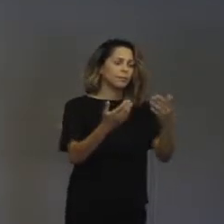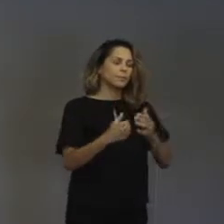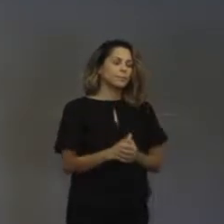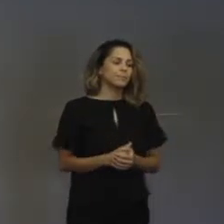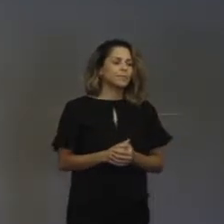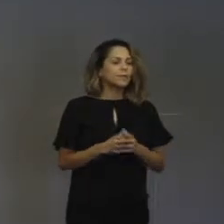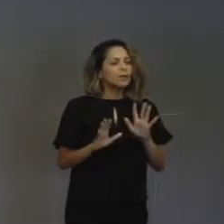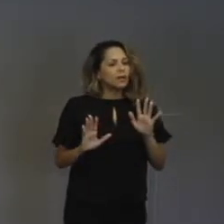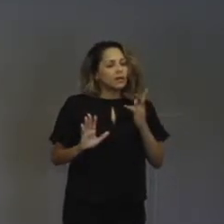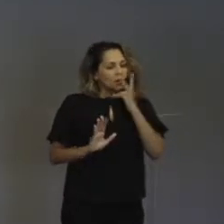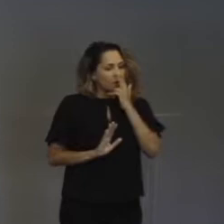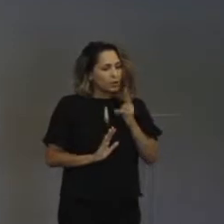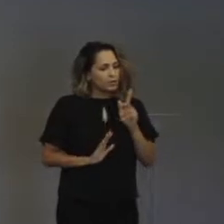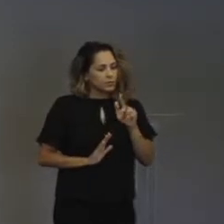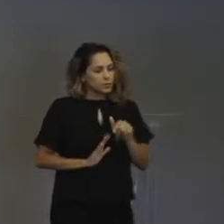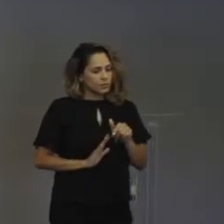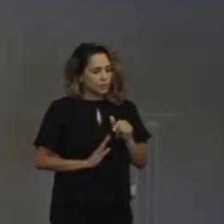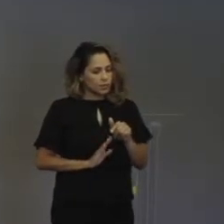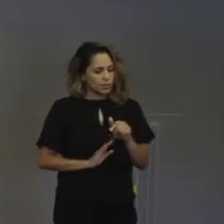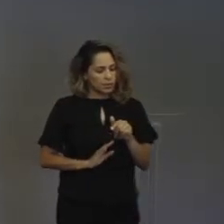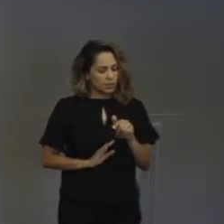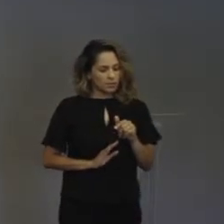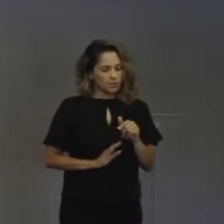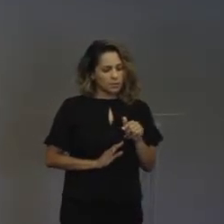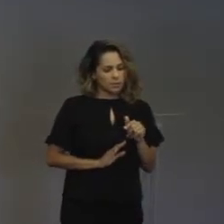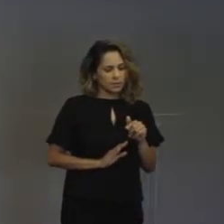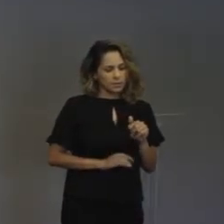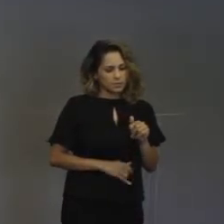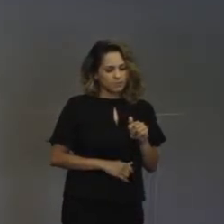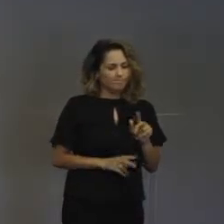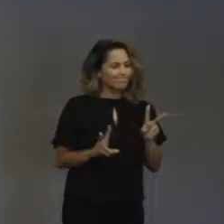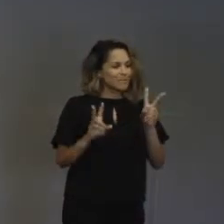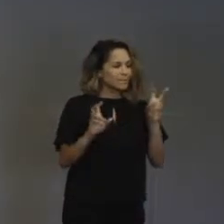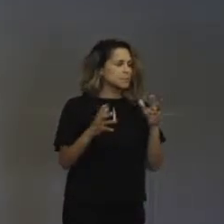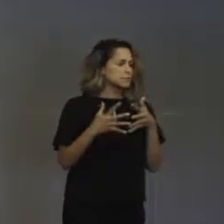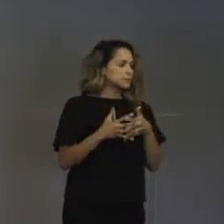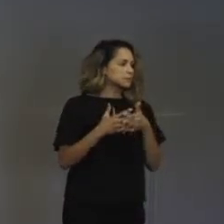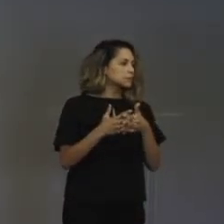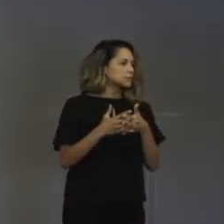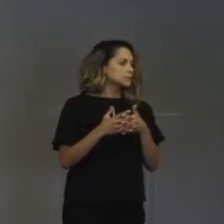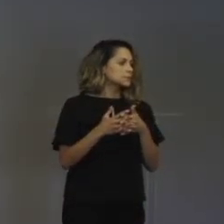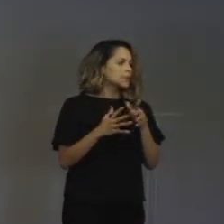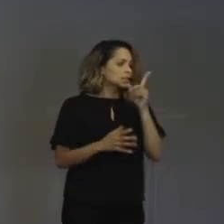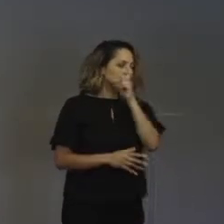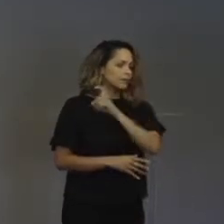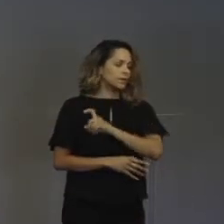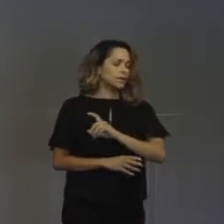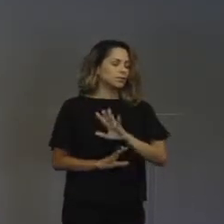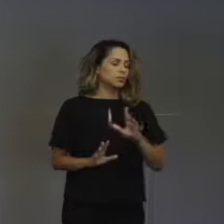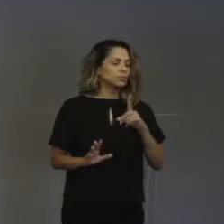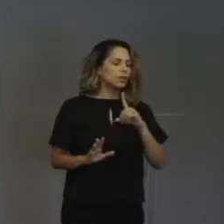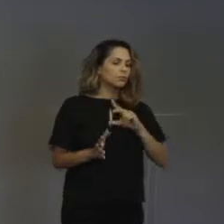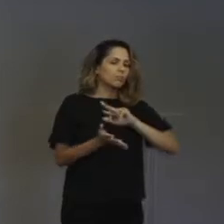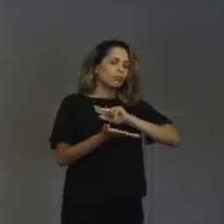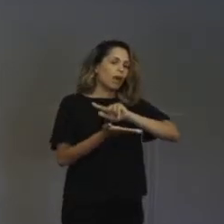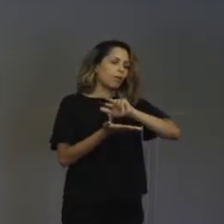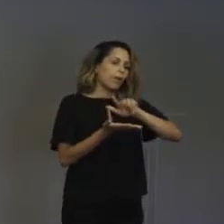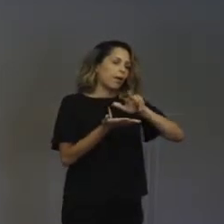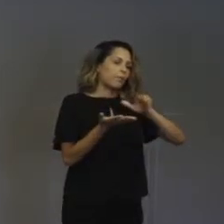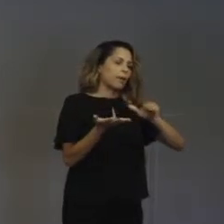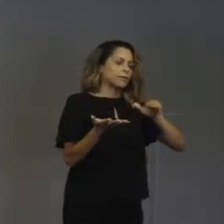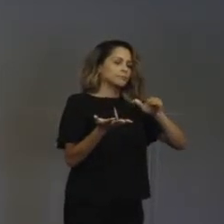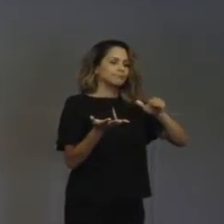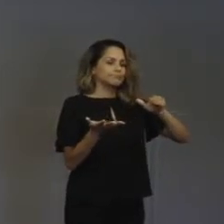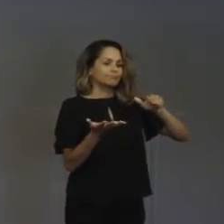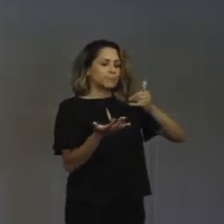eu acho que como tudo que é divertido na vida, é um tema complexo, né? E são diferentes variáveis que acabam se emaranhando aí no